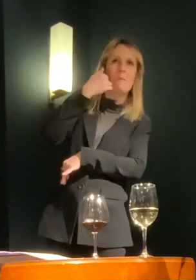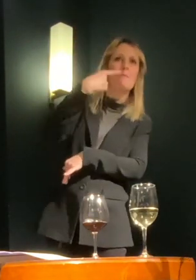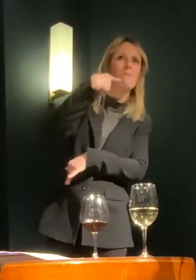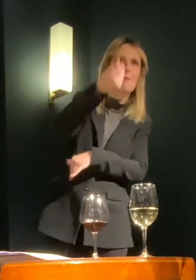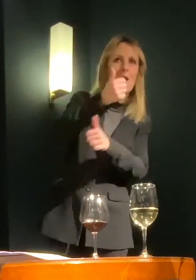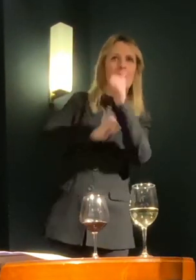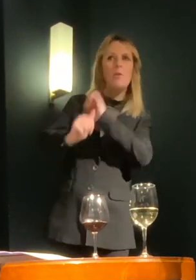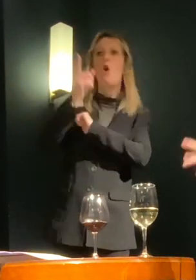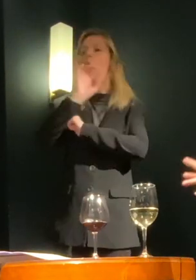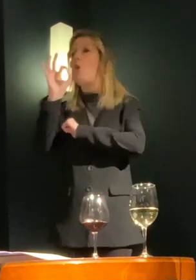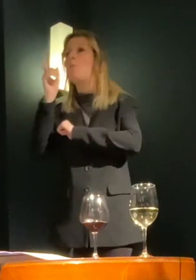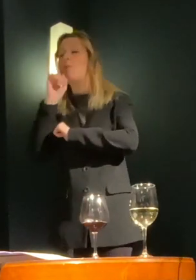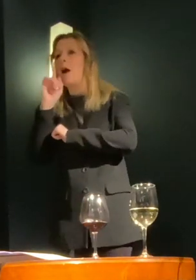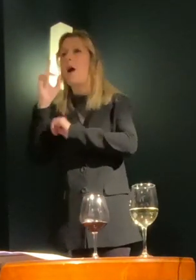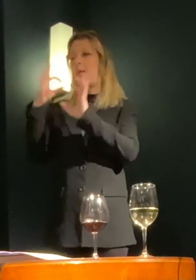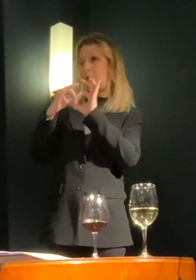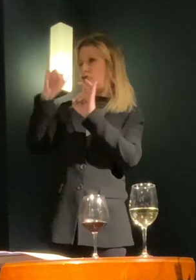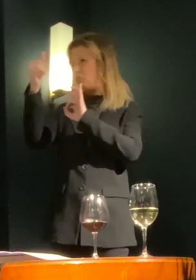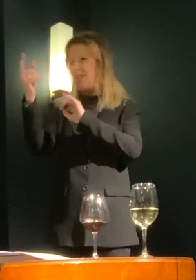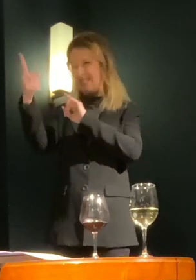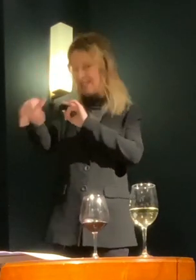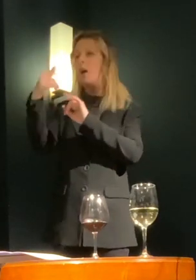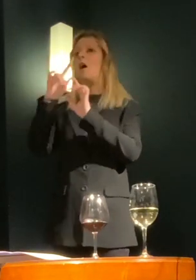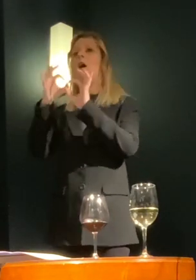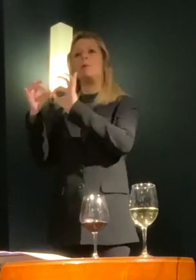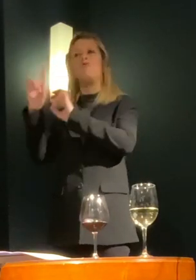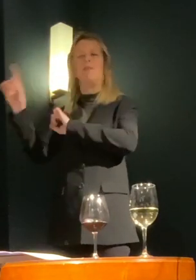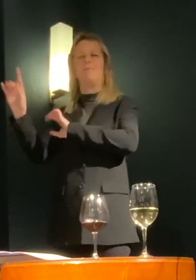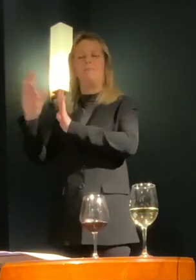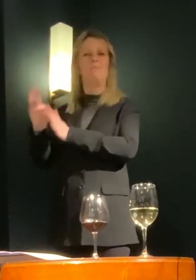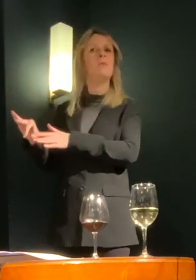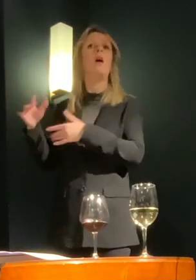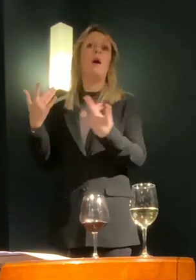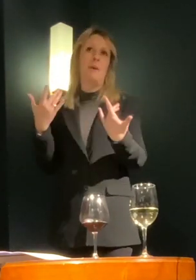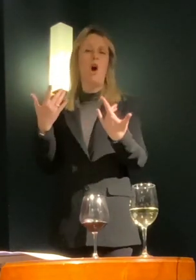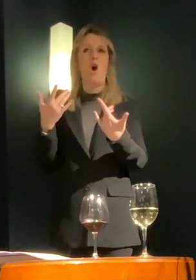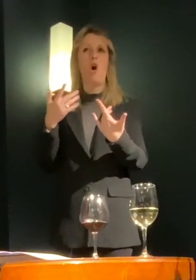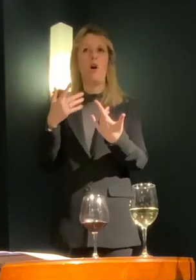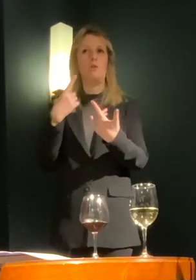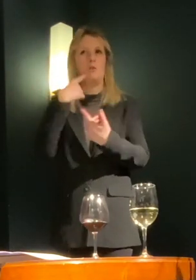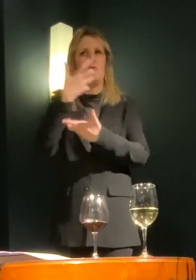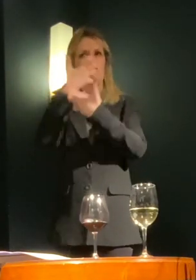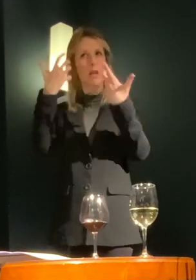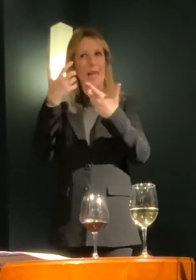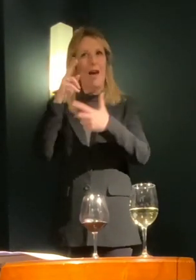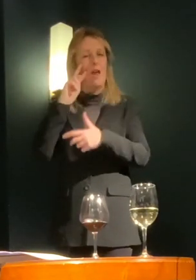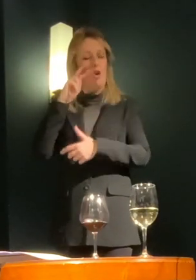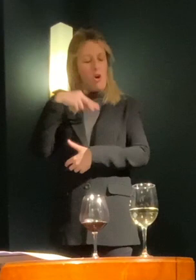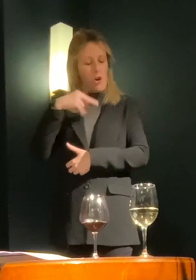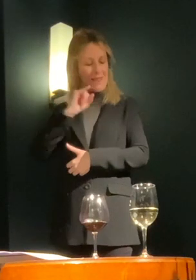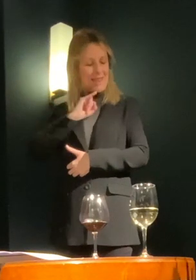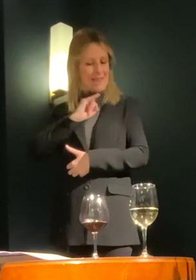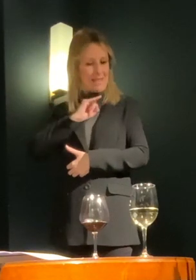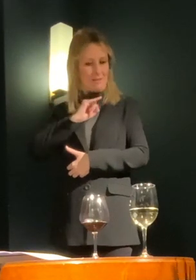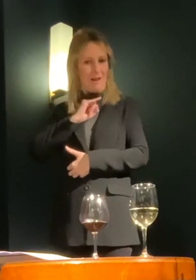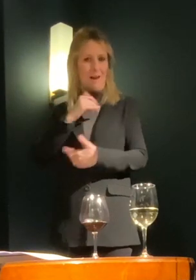amici, poi o a certi amici sì, a certi amici no, il coming out con te stesso è da te stesso, tu